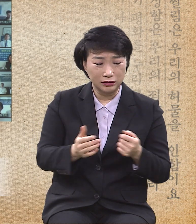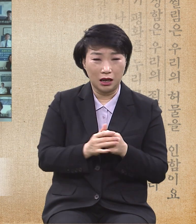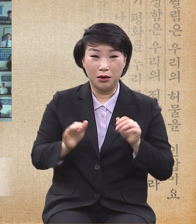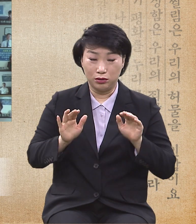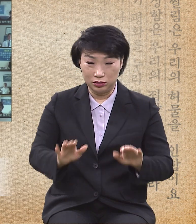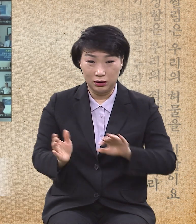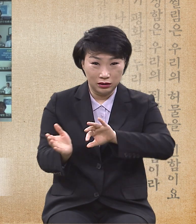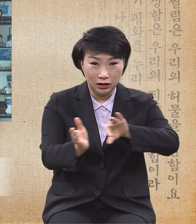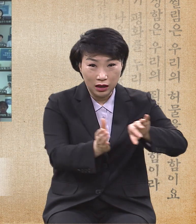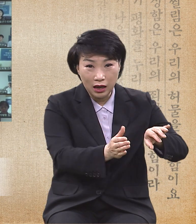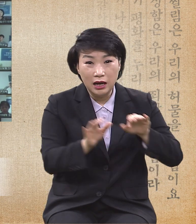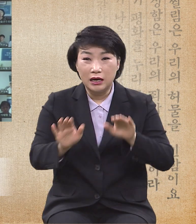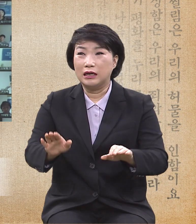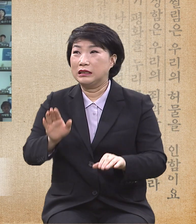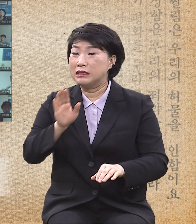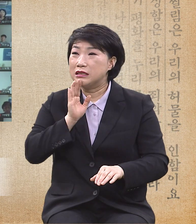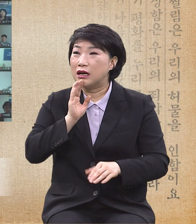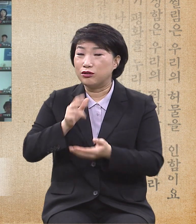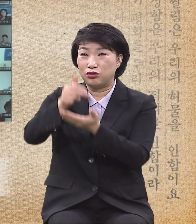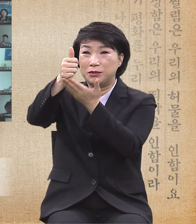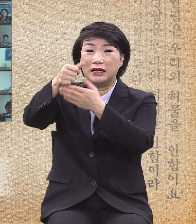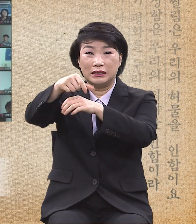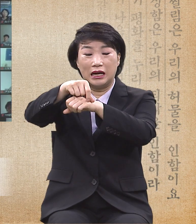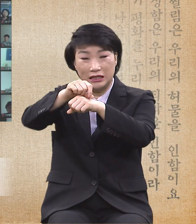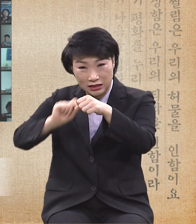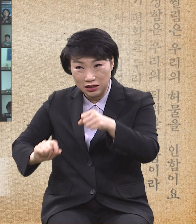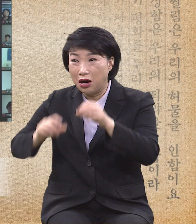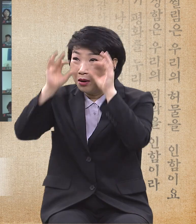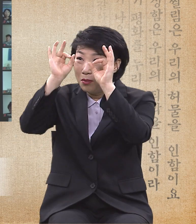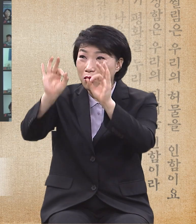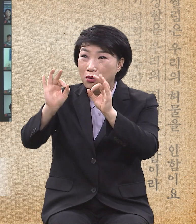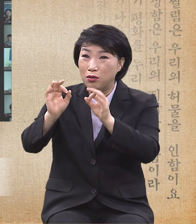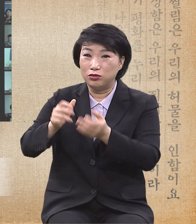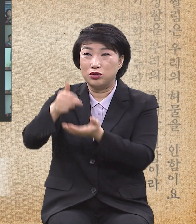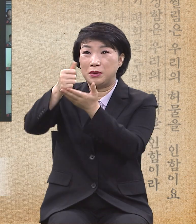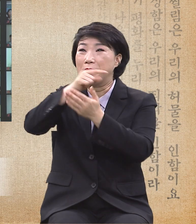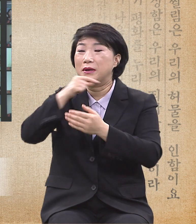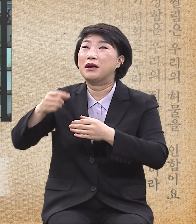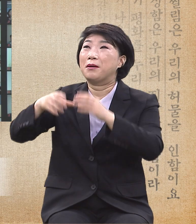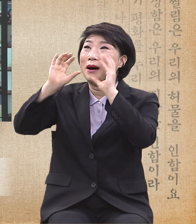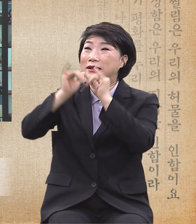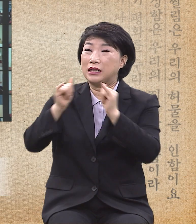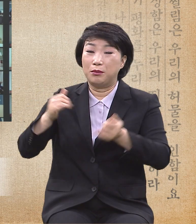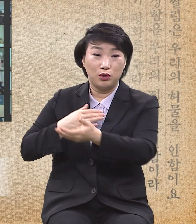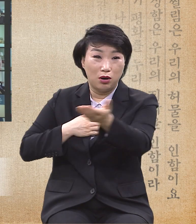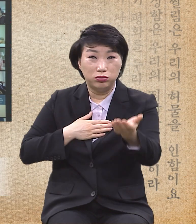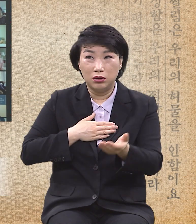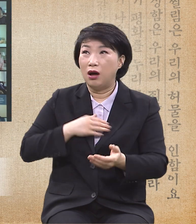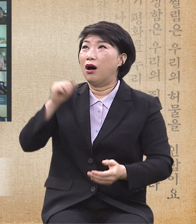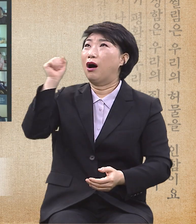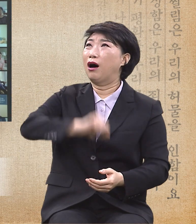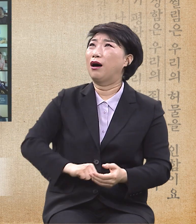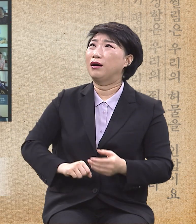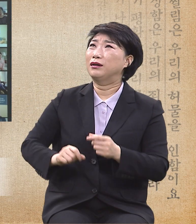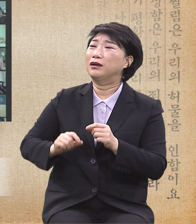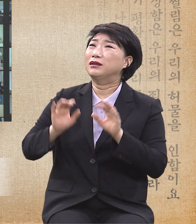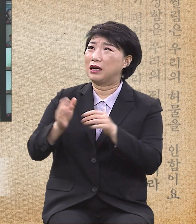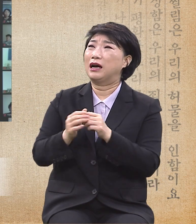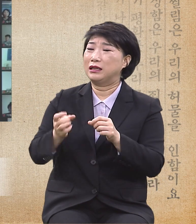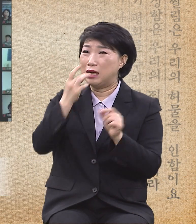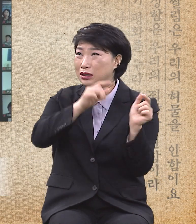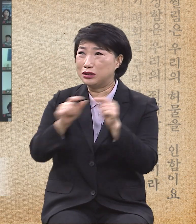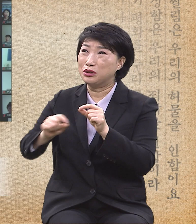진짜 찢는 걸 보고 먹어본 자, 아, 영원한 양식이구나.